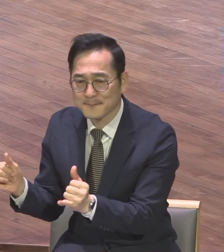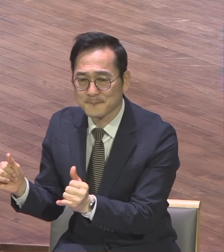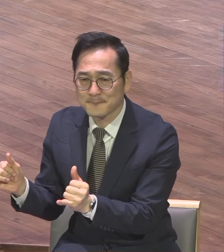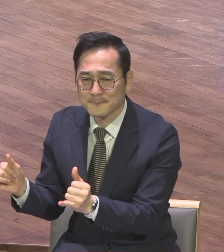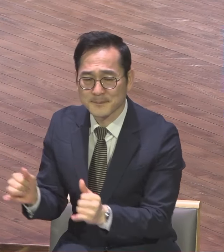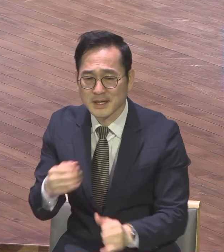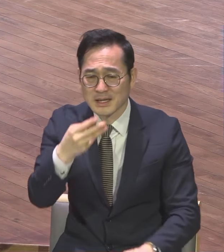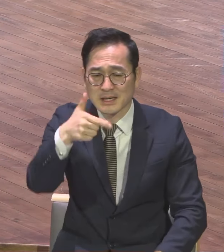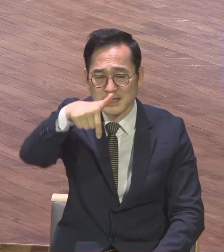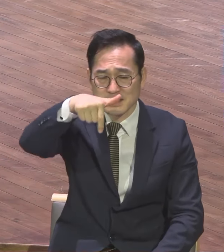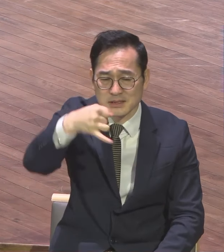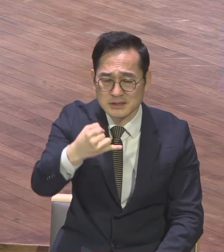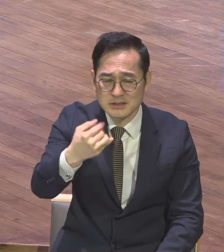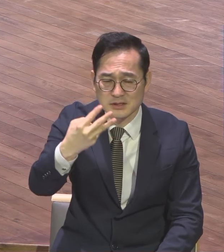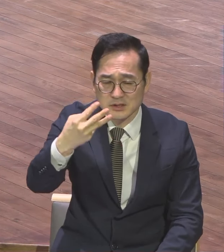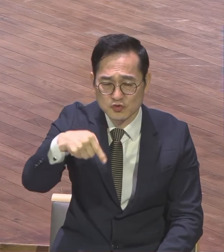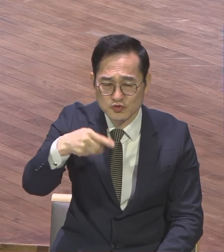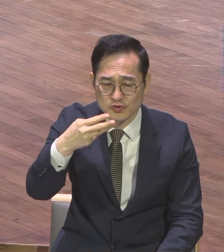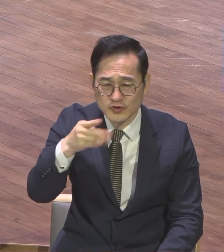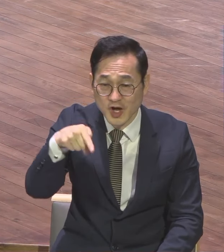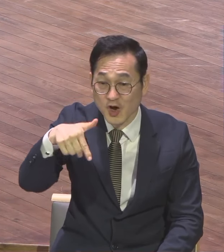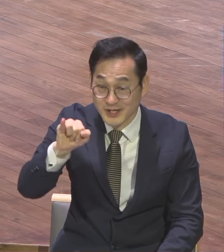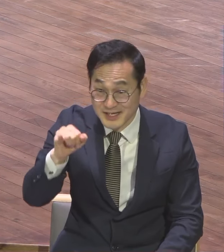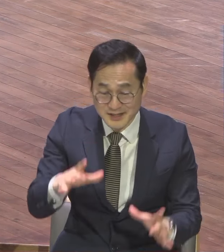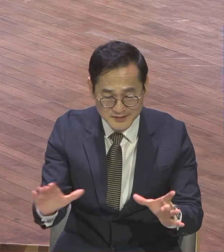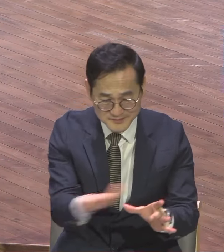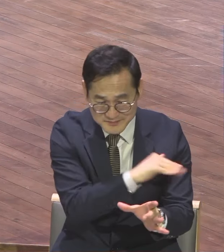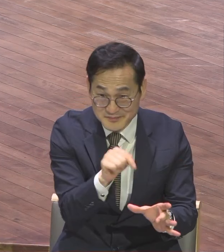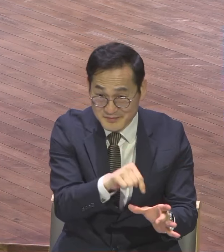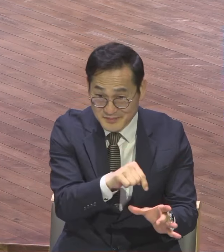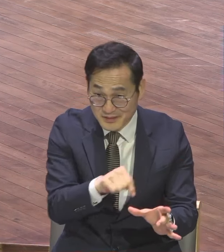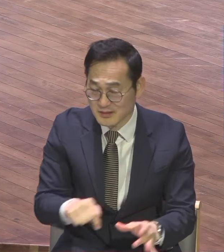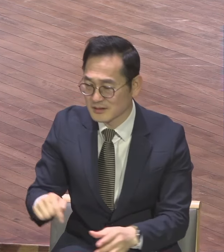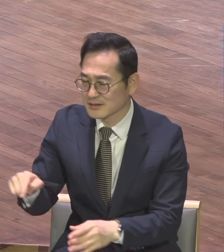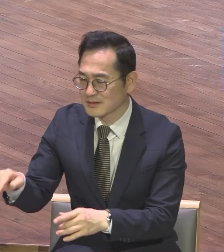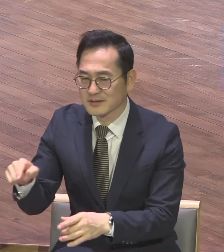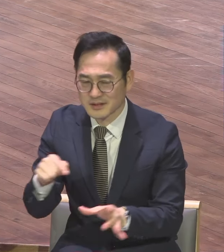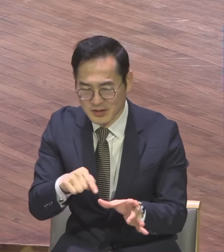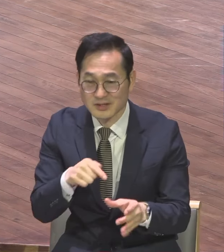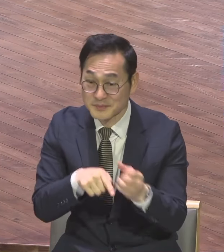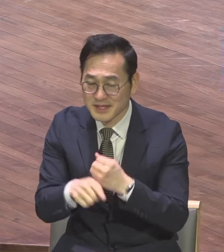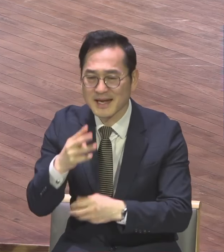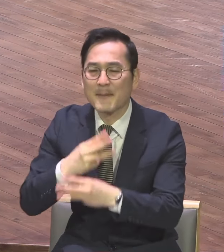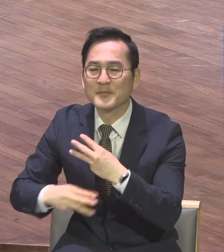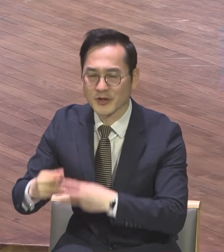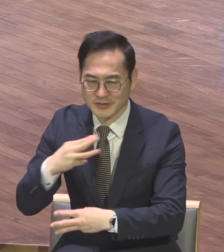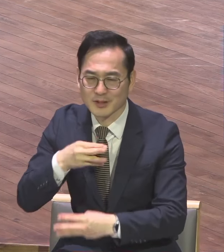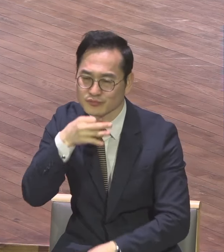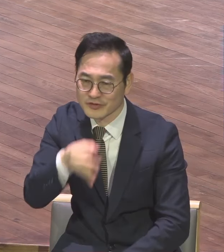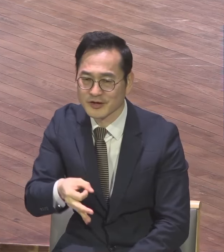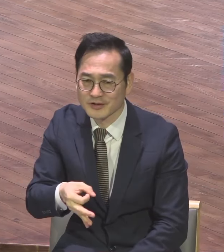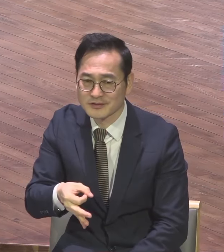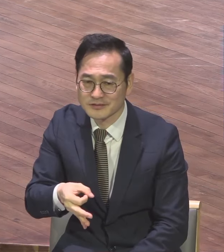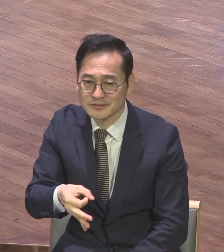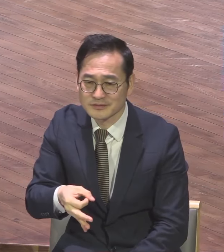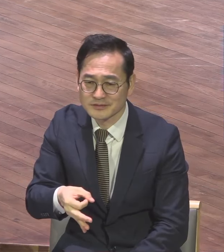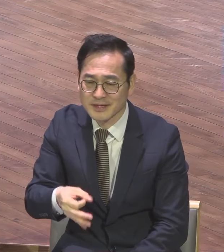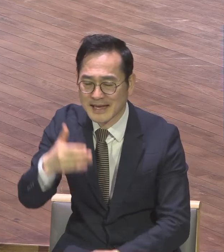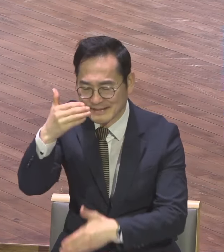렘넌트라. 그래서 렘넌트 주일 이렇게 말씀을 하고 있는 겁니다. 이 말이 무슨 말이냐? 언약의